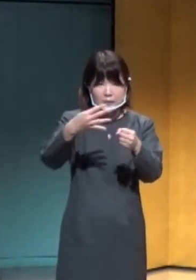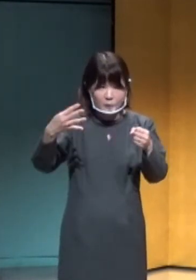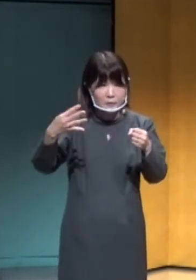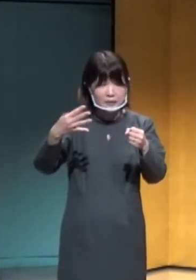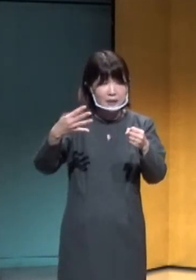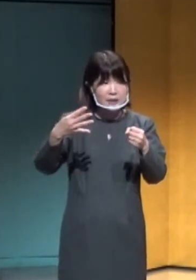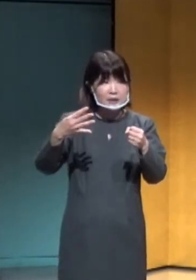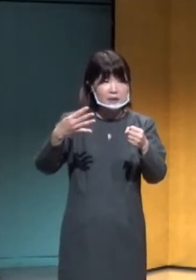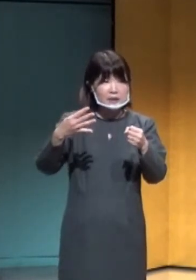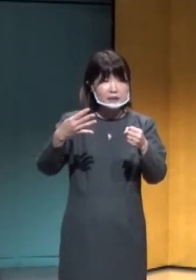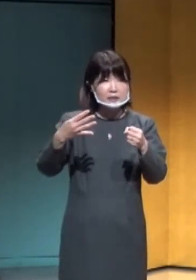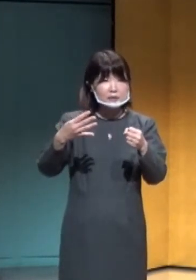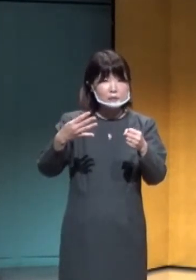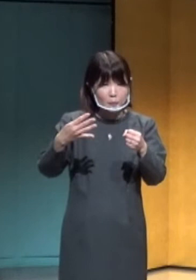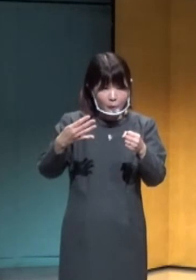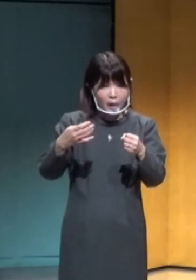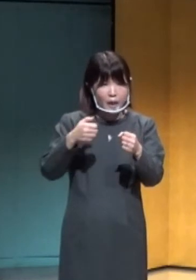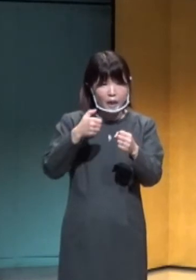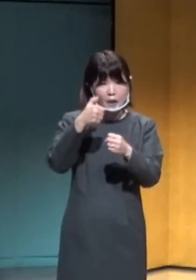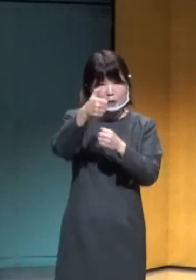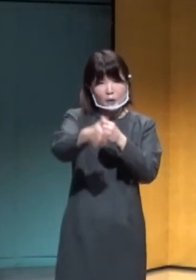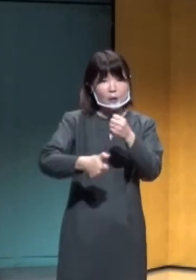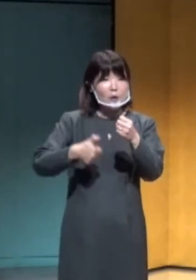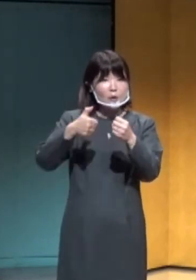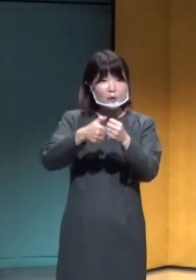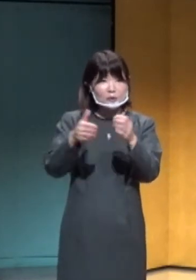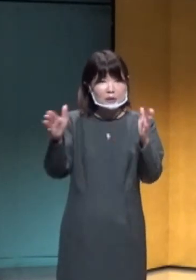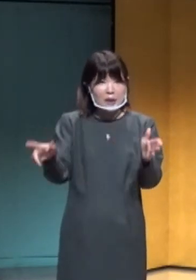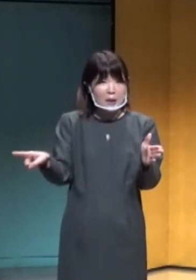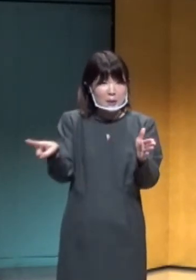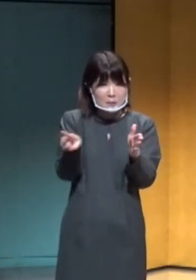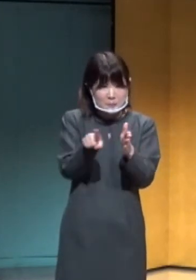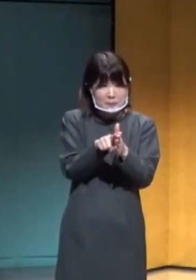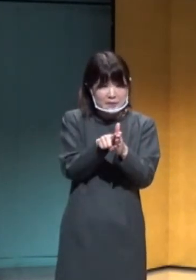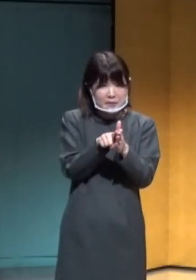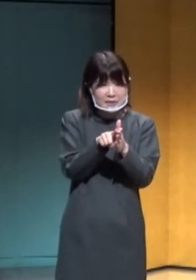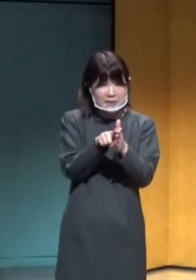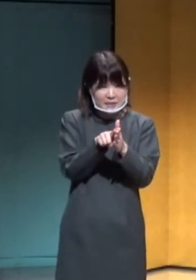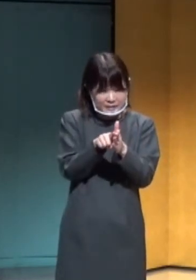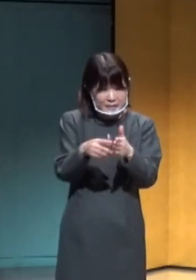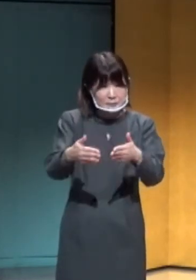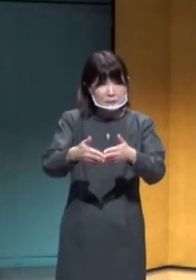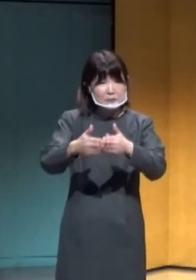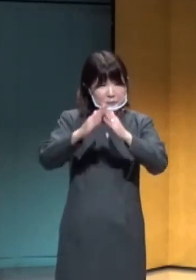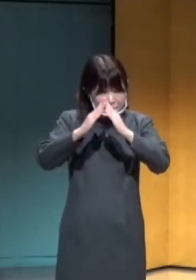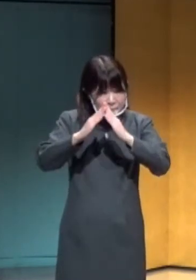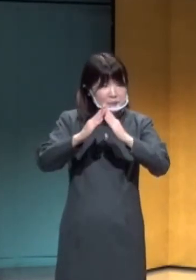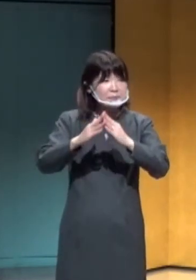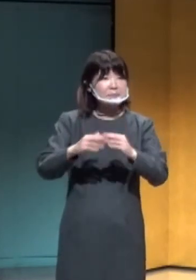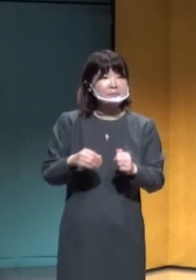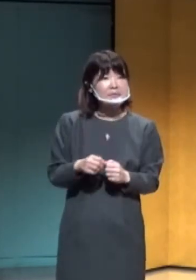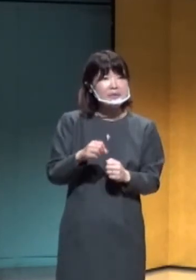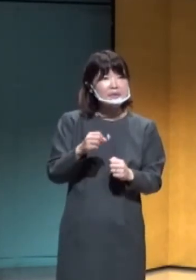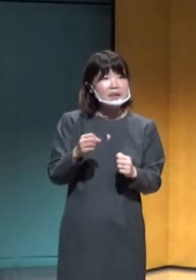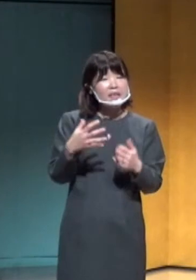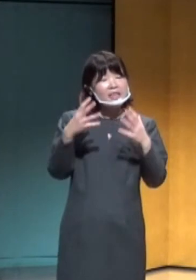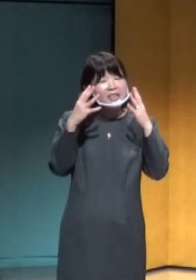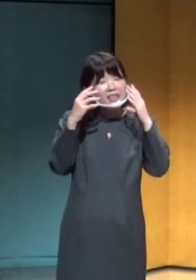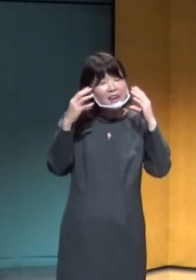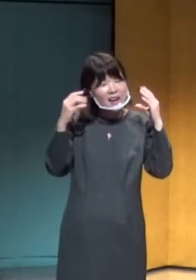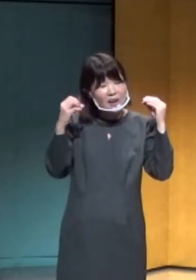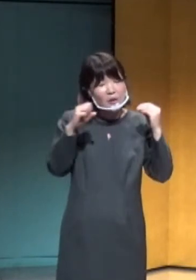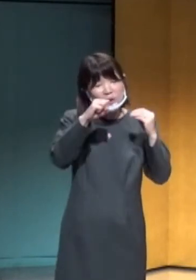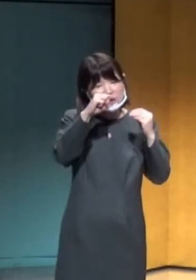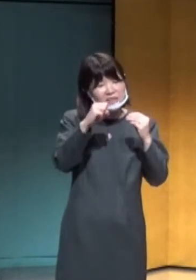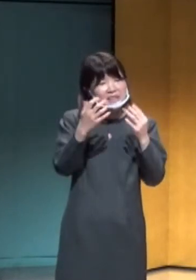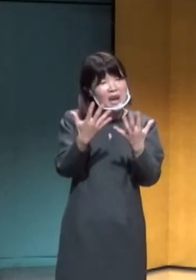よいよ富士見市は市政50周年を迎えます。きれいで輝く笑顔をたくさん溢れる、そんな